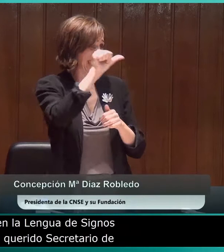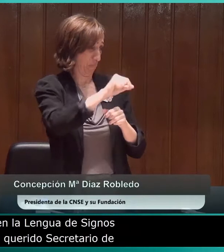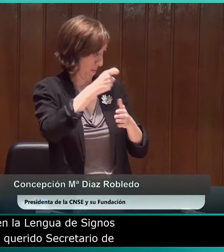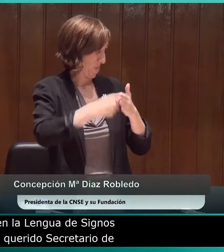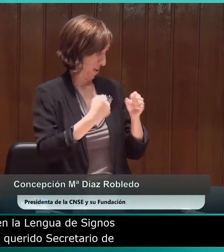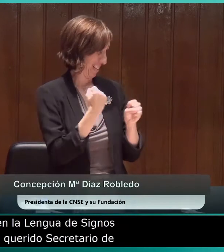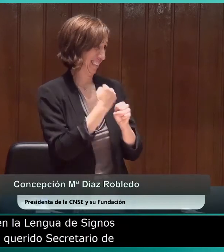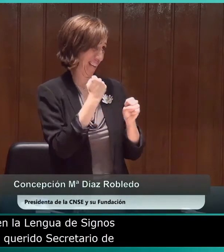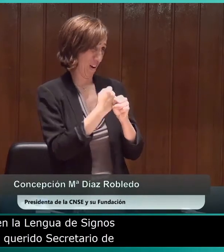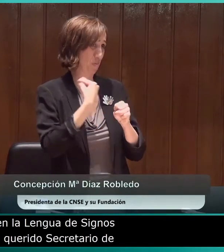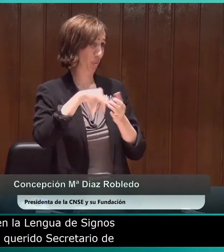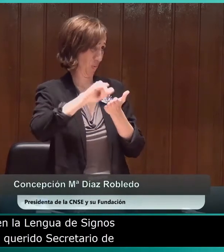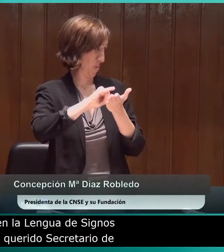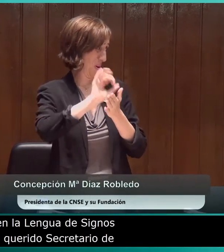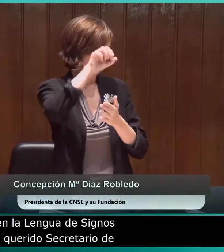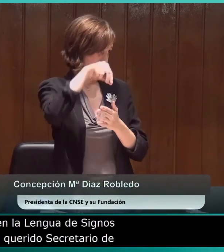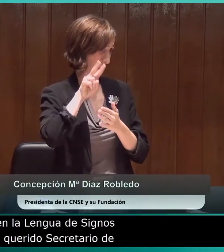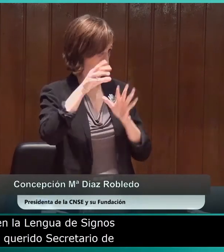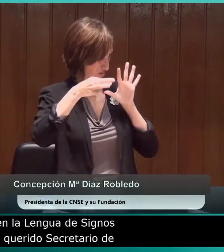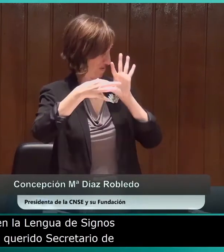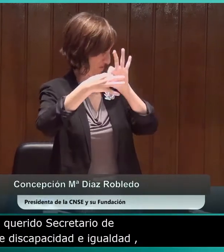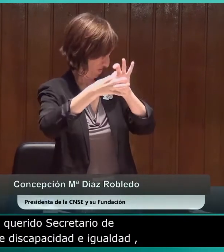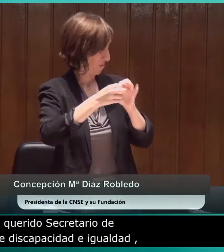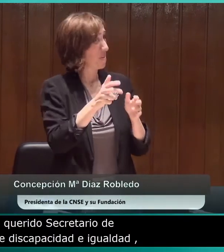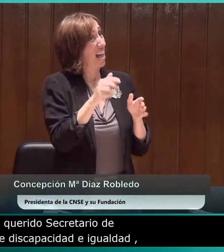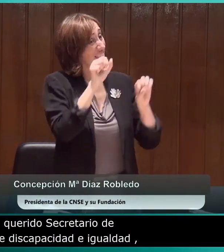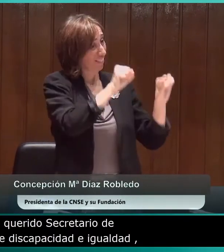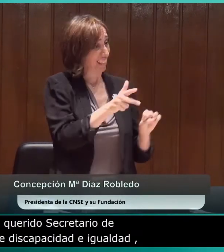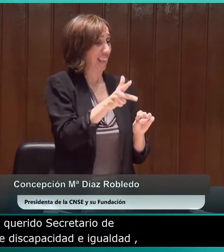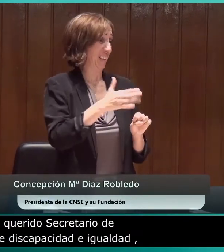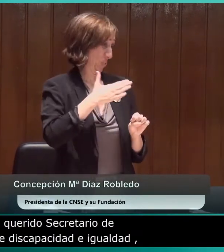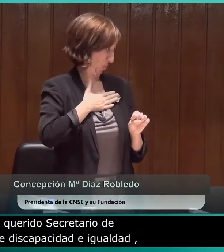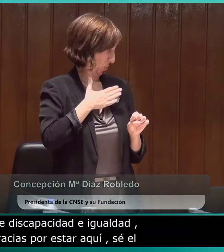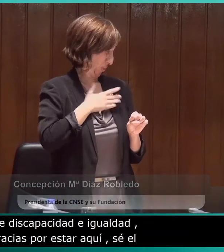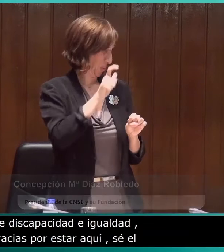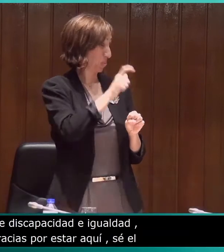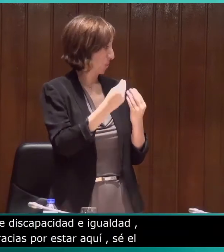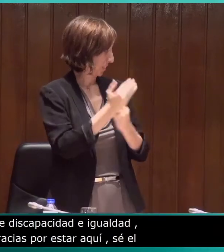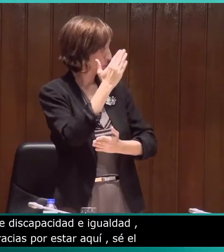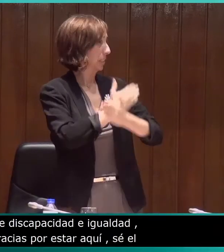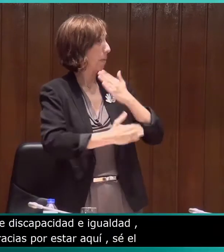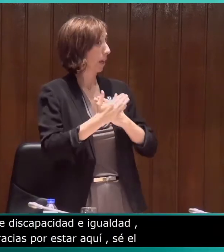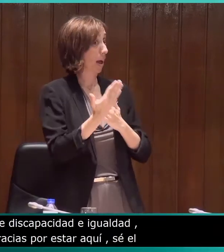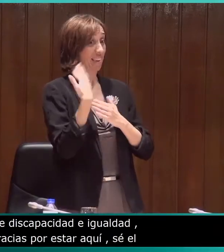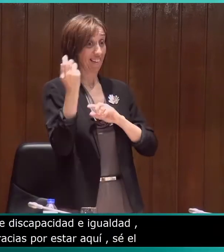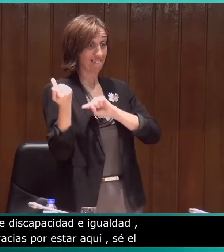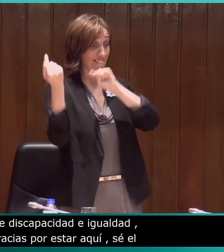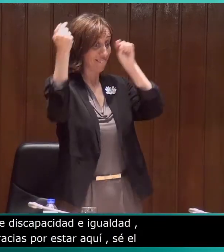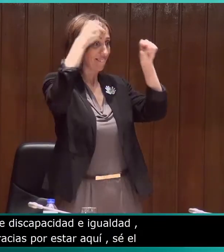tan grande que habéis hecho porque habéis tenido una semana muy dura de trabajo en Nueva York en relación a trabajos con la ONU y el hecho de que